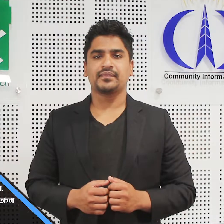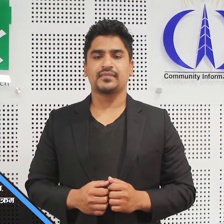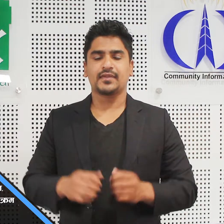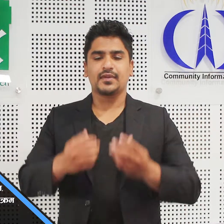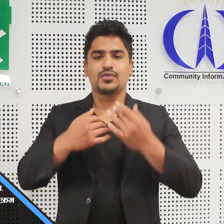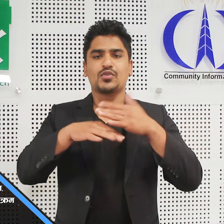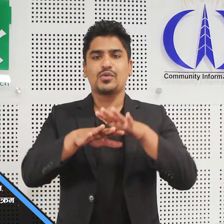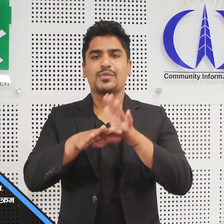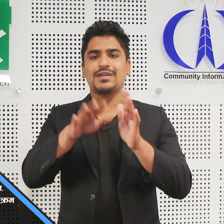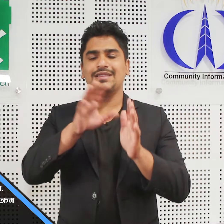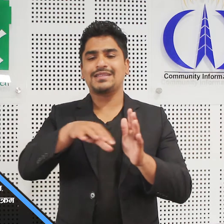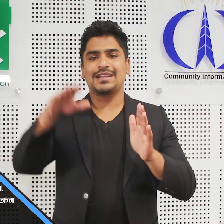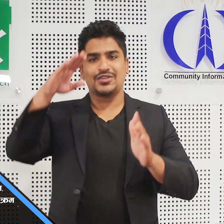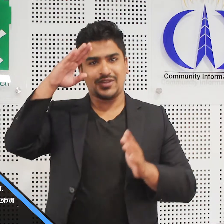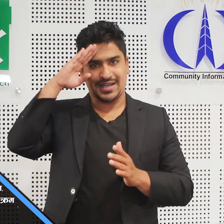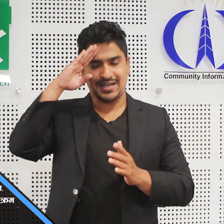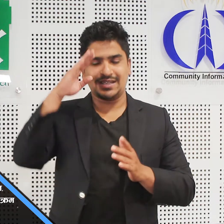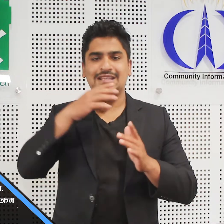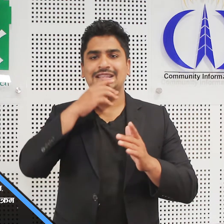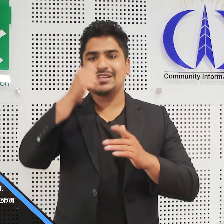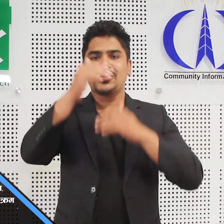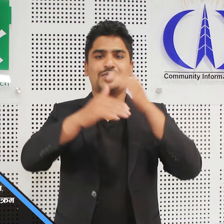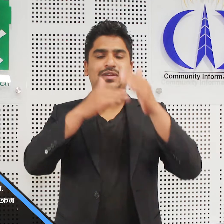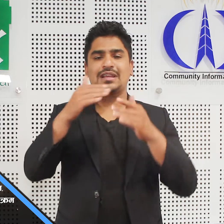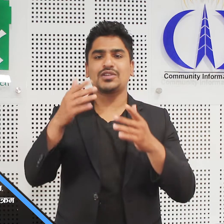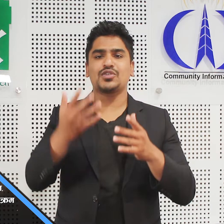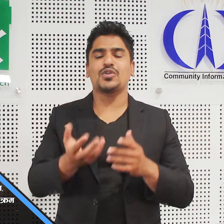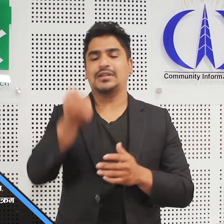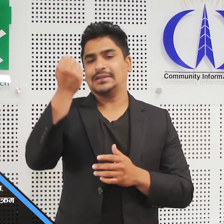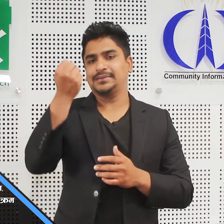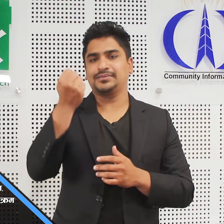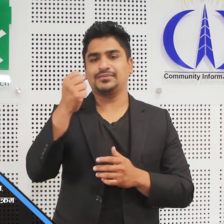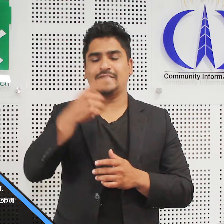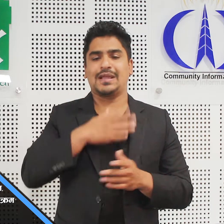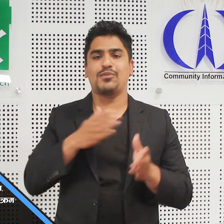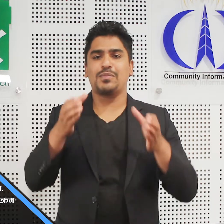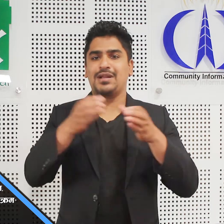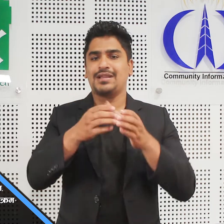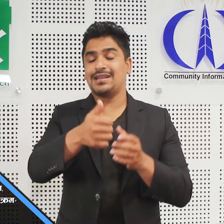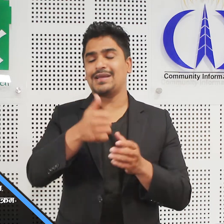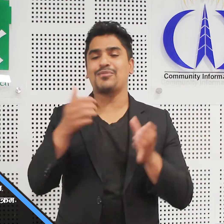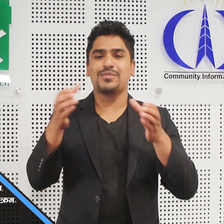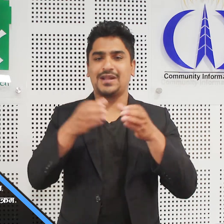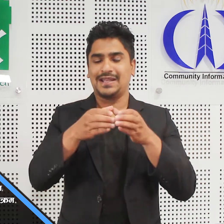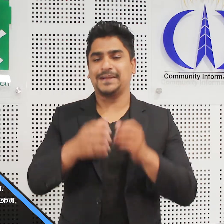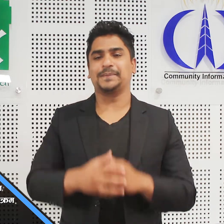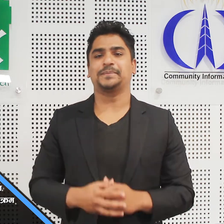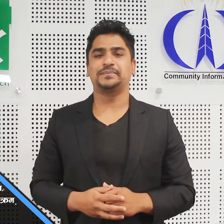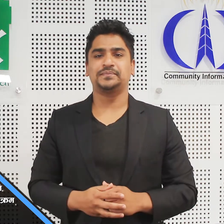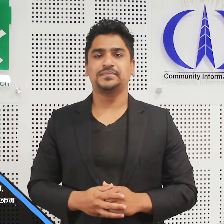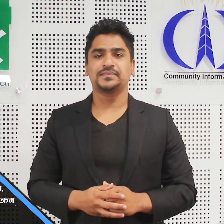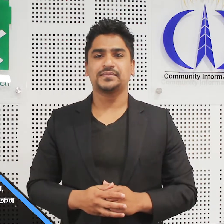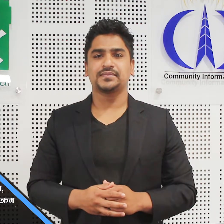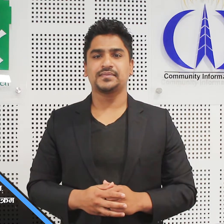समावेशी स्थानीय सरकार दिगो विकासको हकदार हाम्रो पालिका राम्रो पालिका।